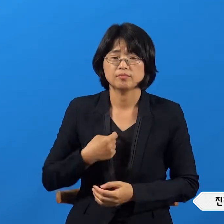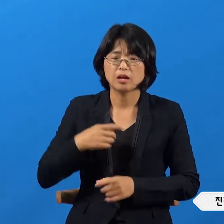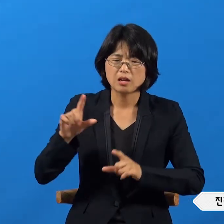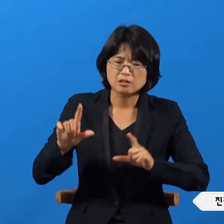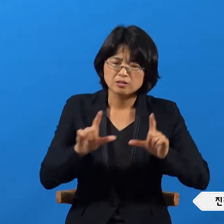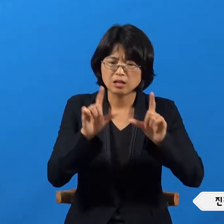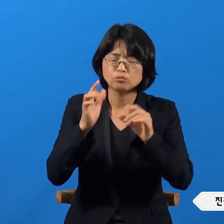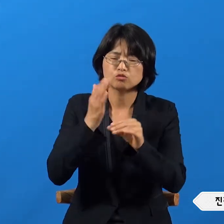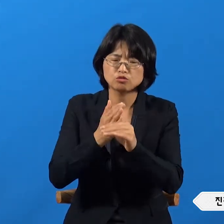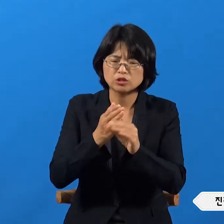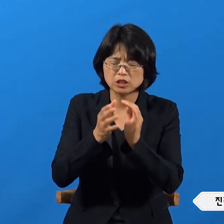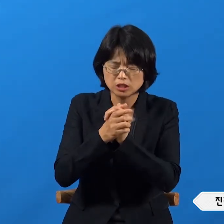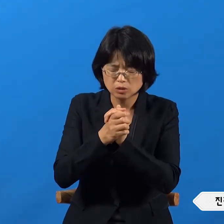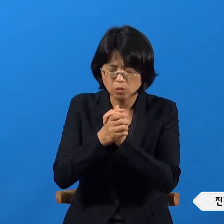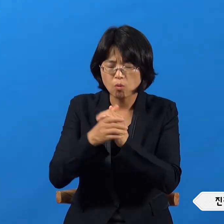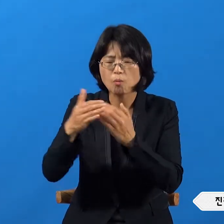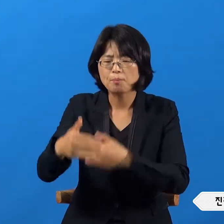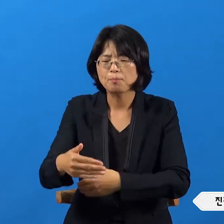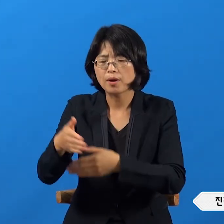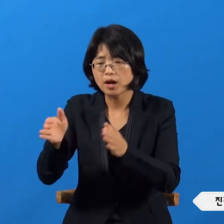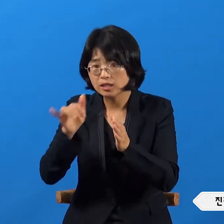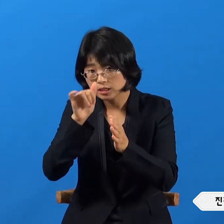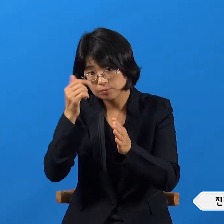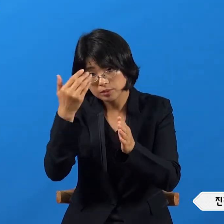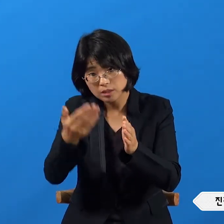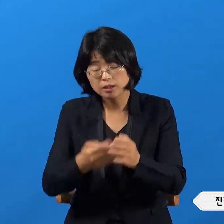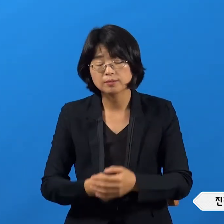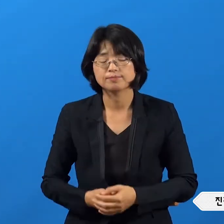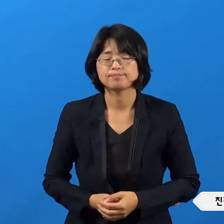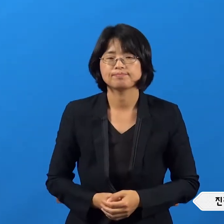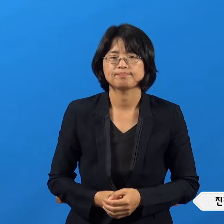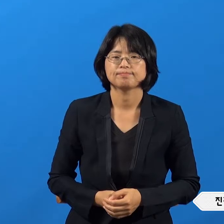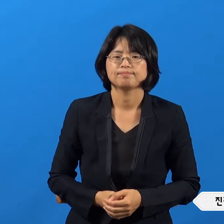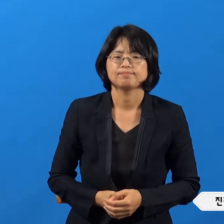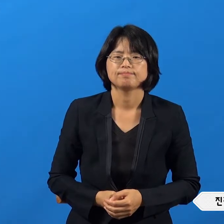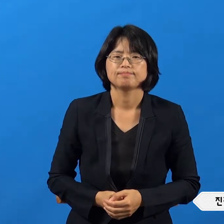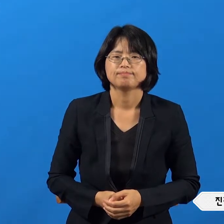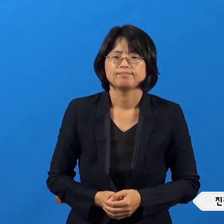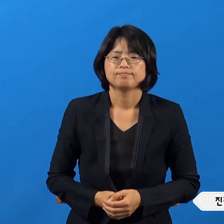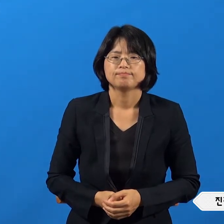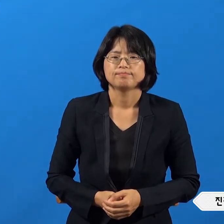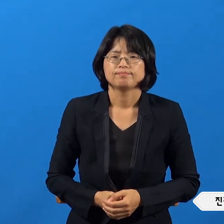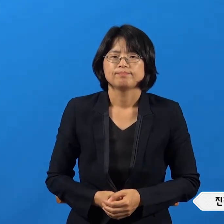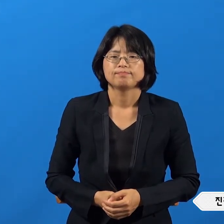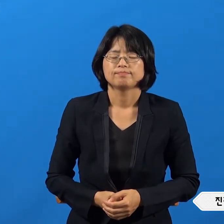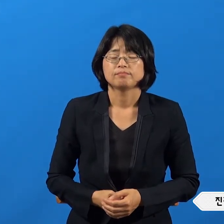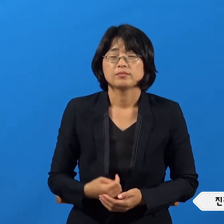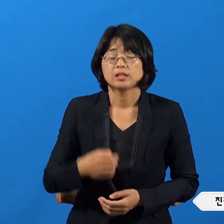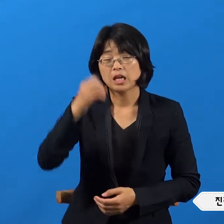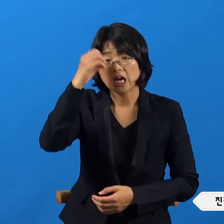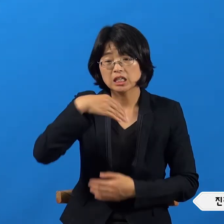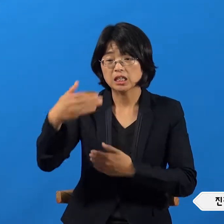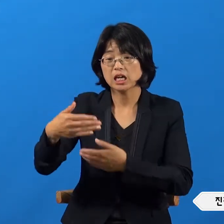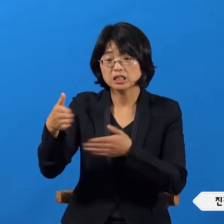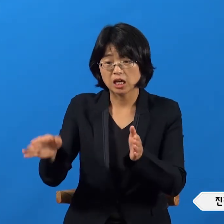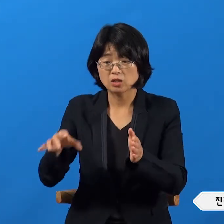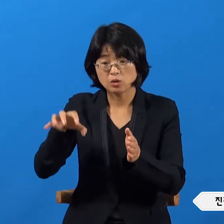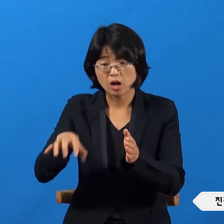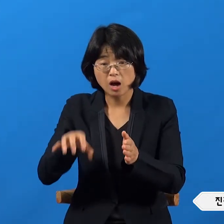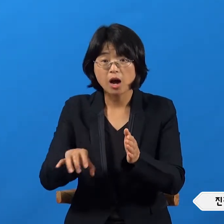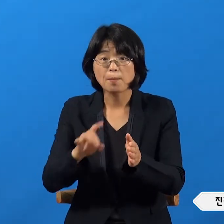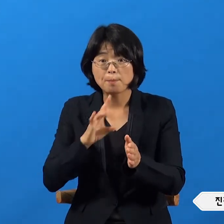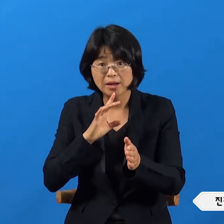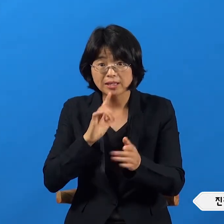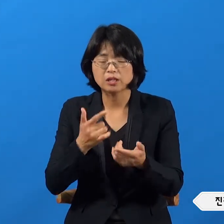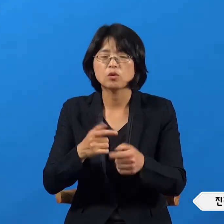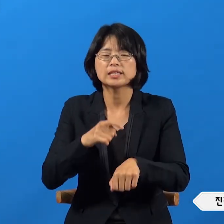있습니까? 그것은 단순히 장소적인 것을 이야기하지 않습니다. 시간과 장소의 공간과 시간